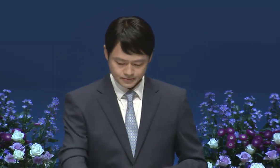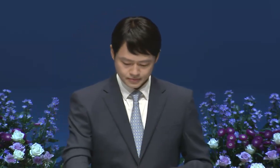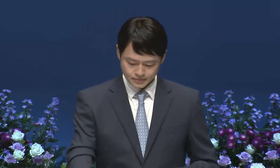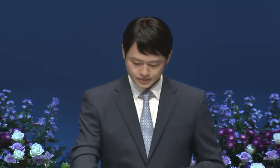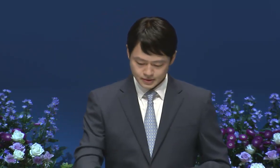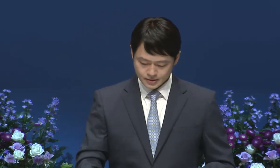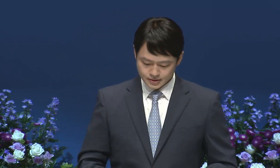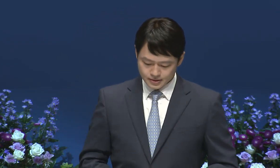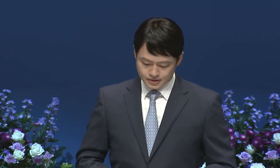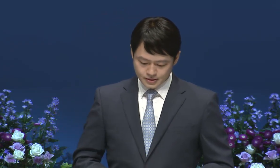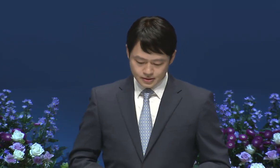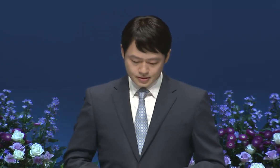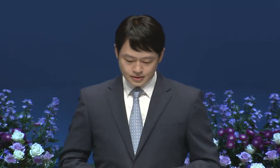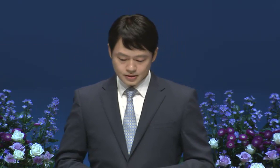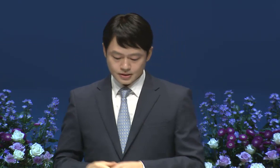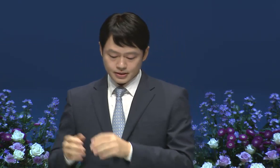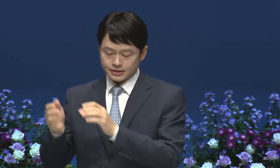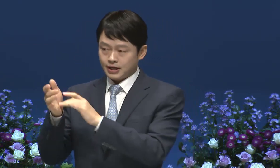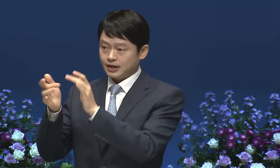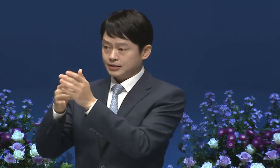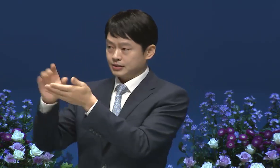우리는 그들을 영적 에바다로 인도해야 합니다.